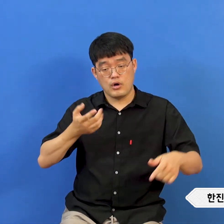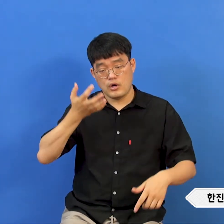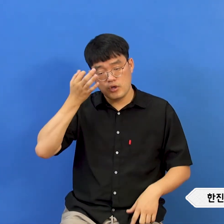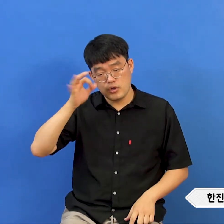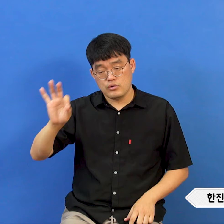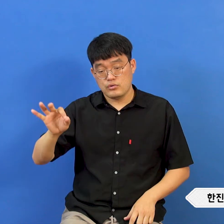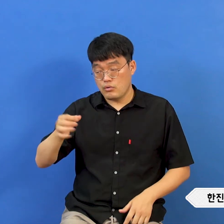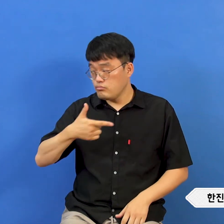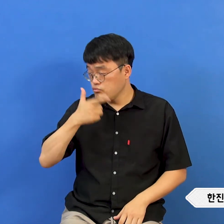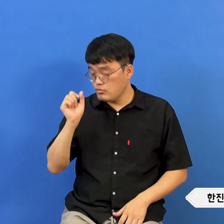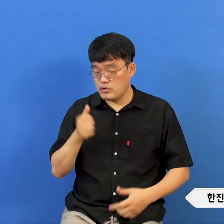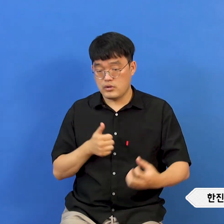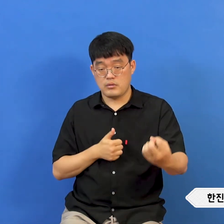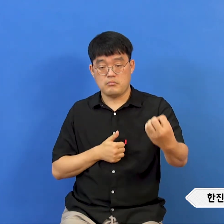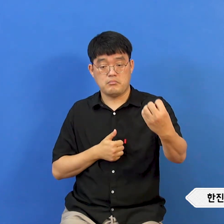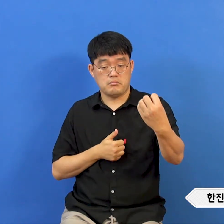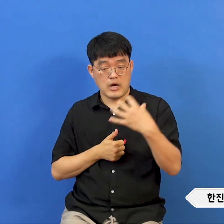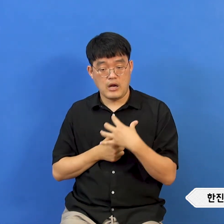그런 질문이 생기지요.